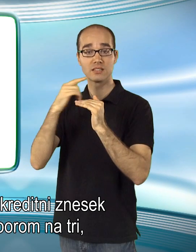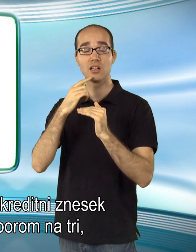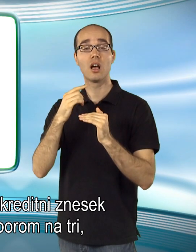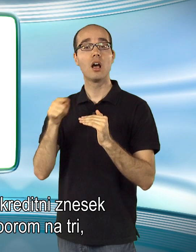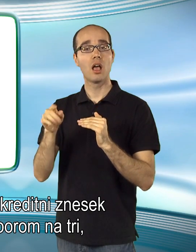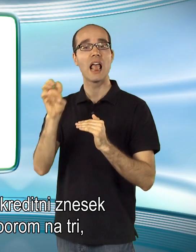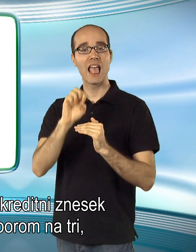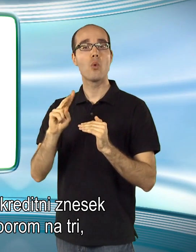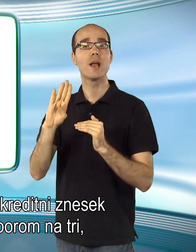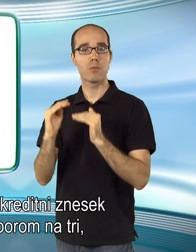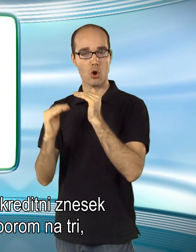ali 12 mesecev.